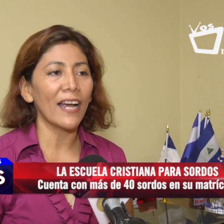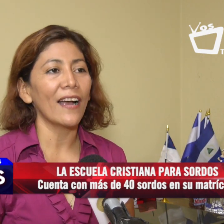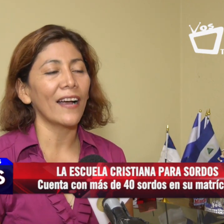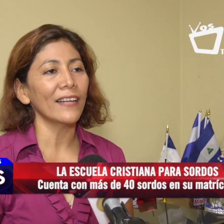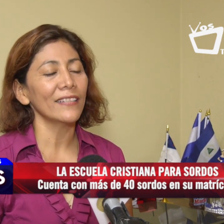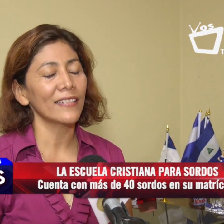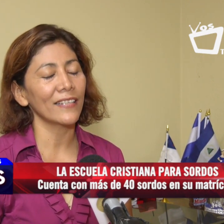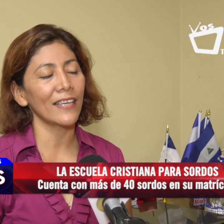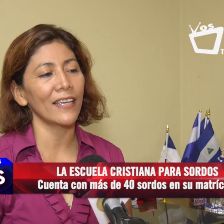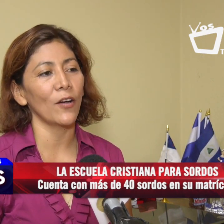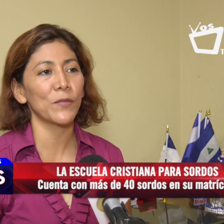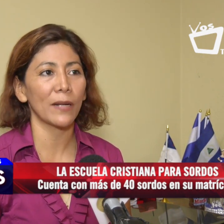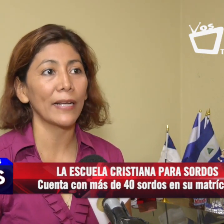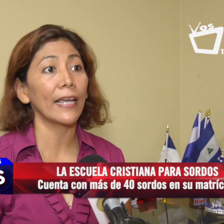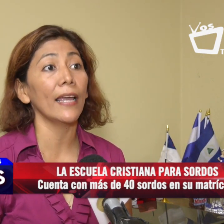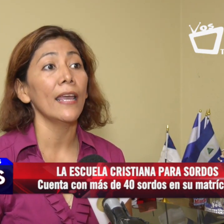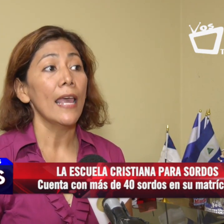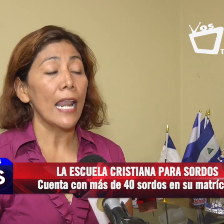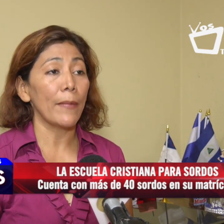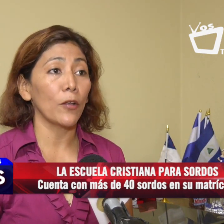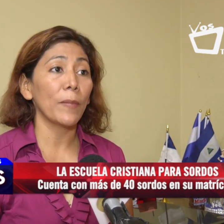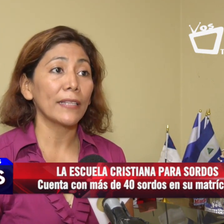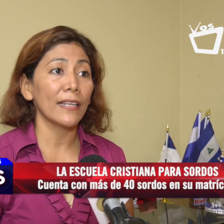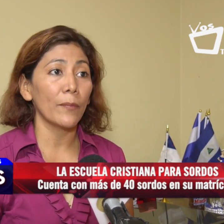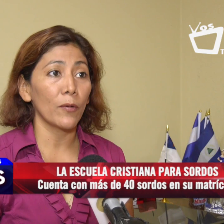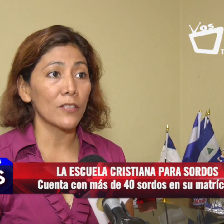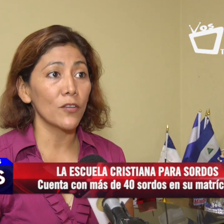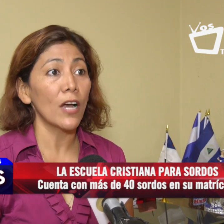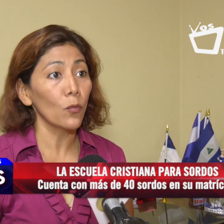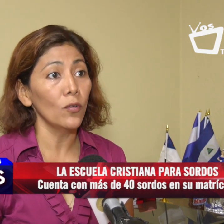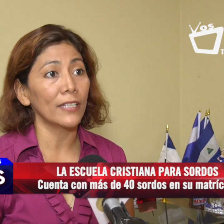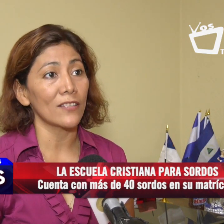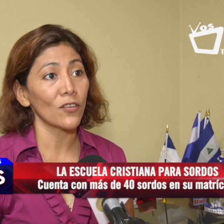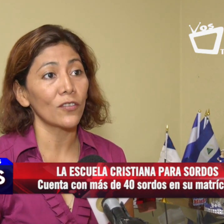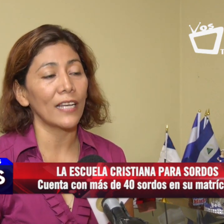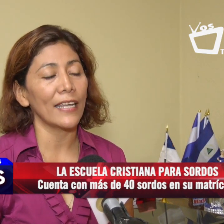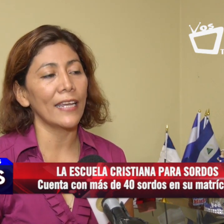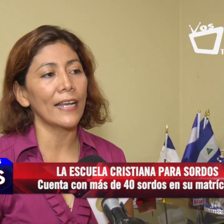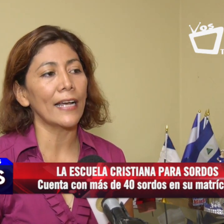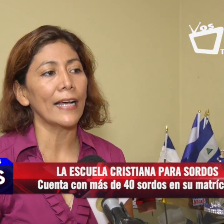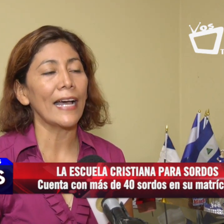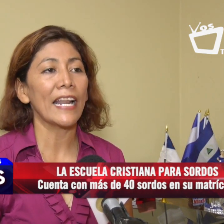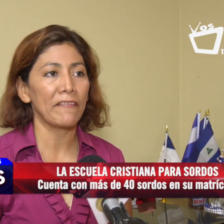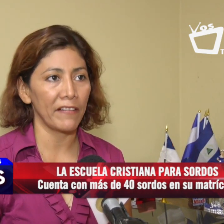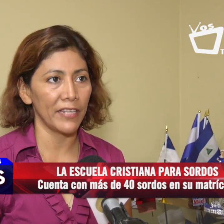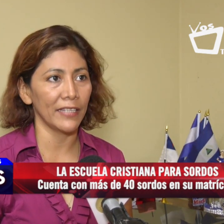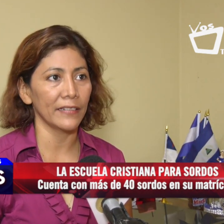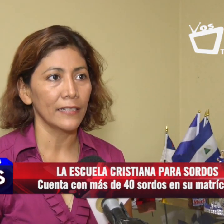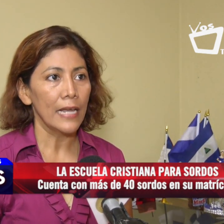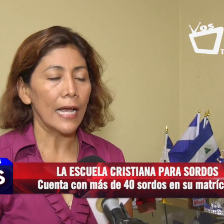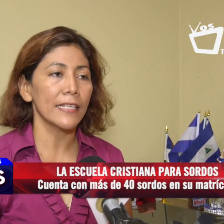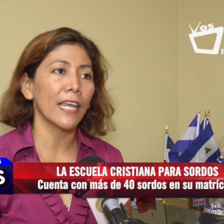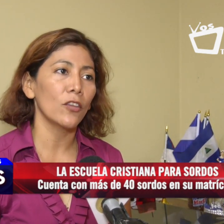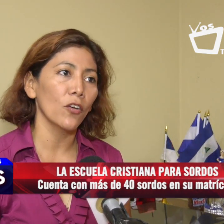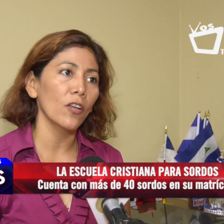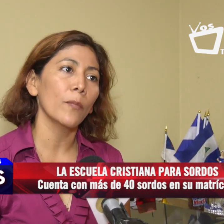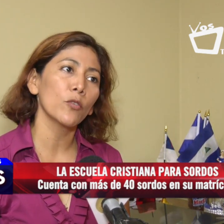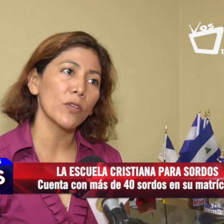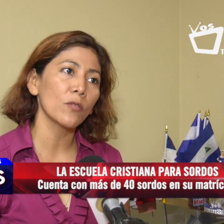llegan acá, observan que la mayor parte de la población adulta sorda era analfabeta, así que Dios les puso en